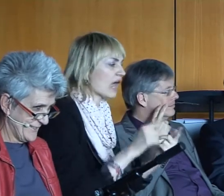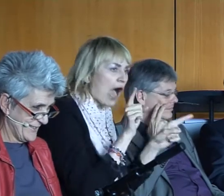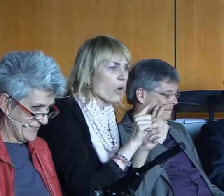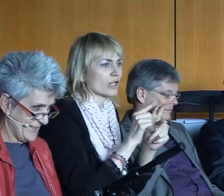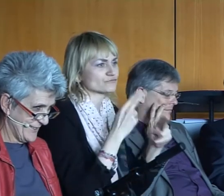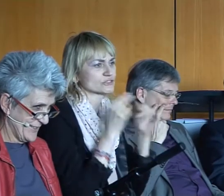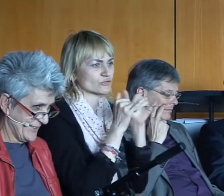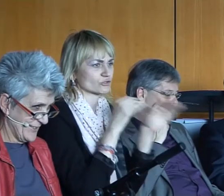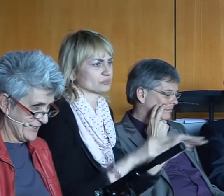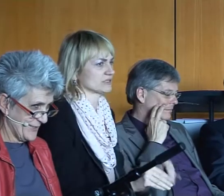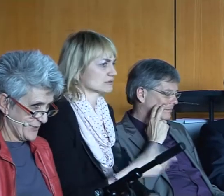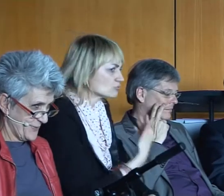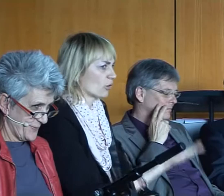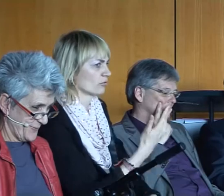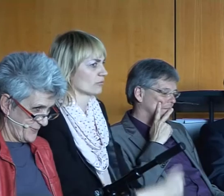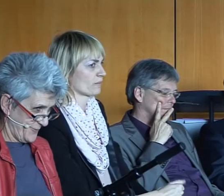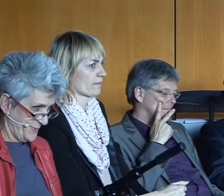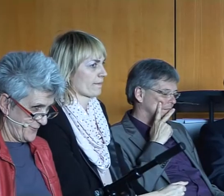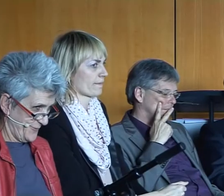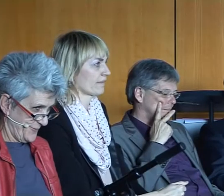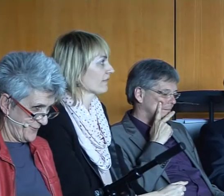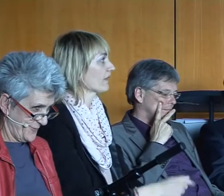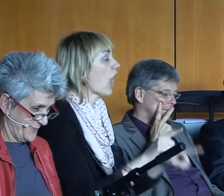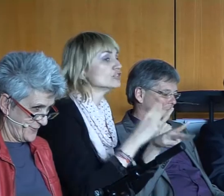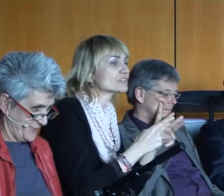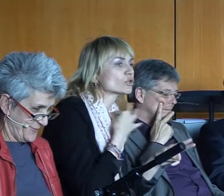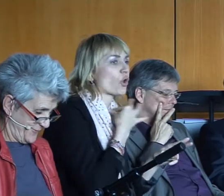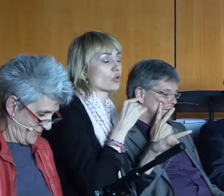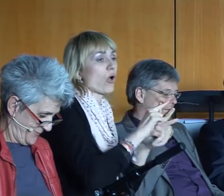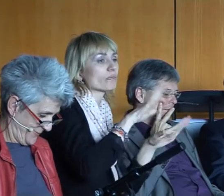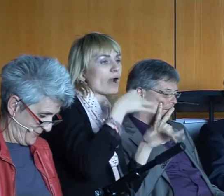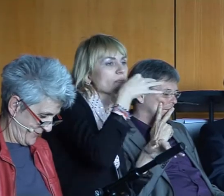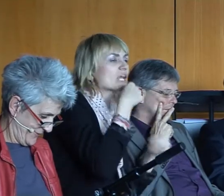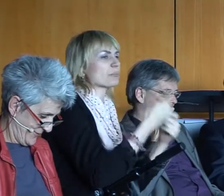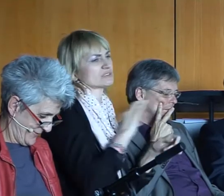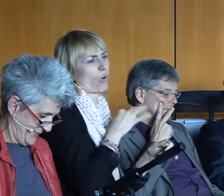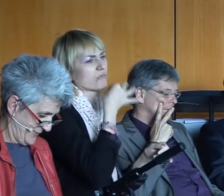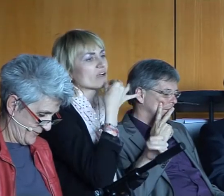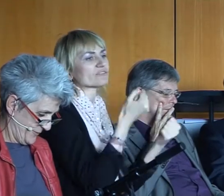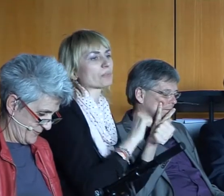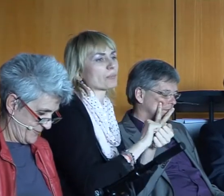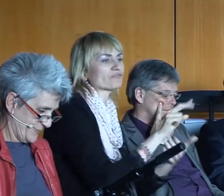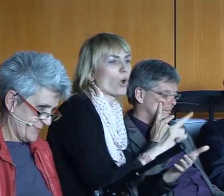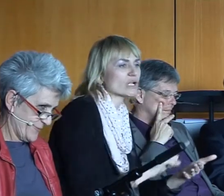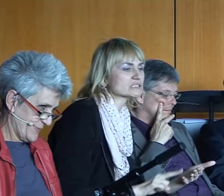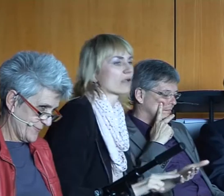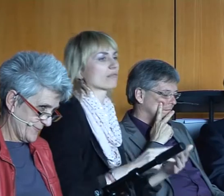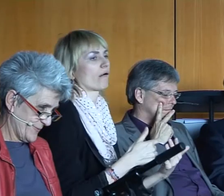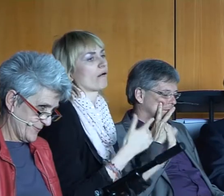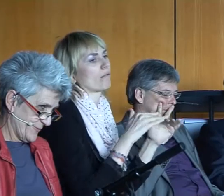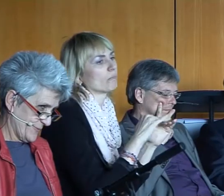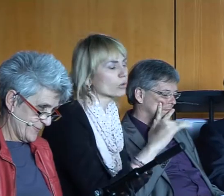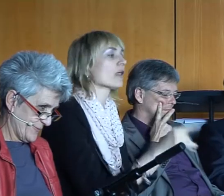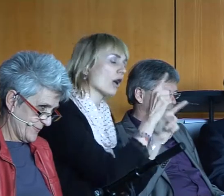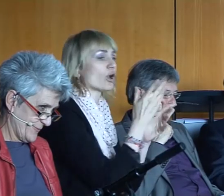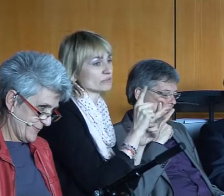alles, in allen Lebenslagen. Auch die Zwischenrufe, warum denn nicht? Zwischentöne bei parlamentarischen Reden. Ich meine, da